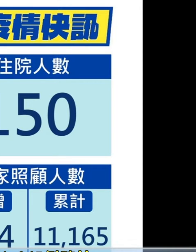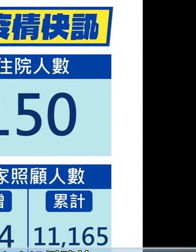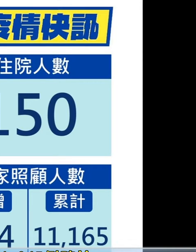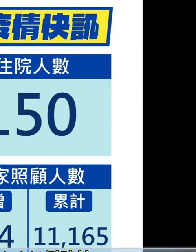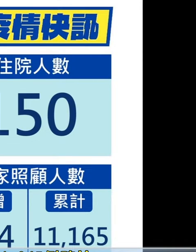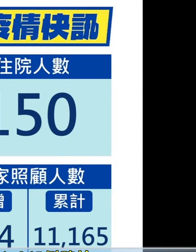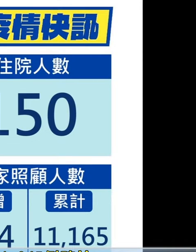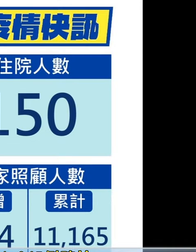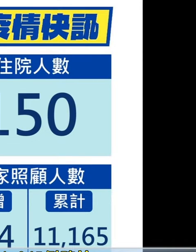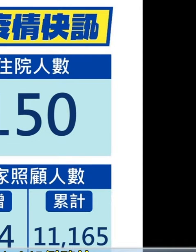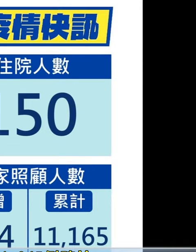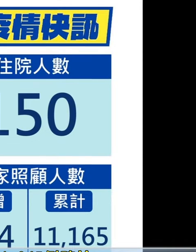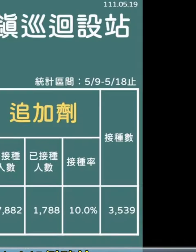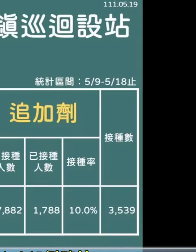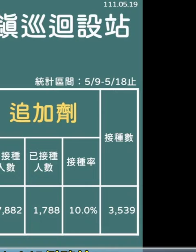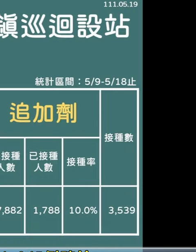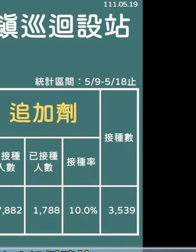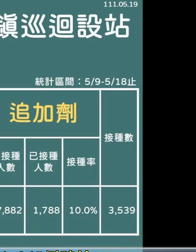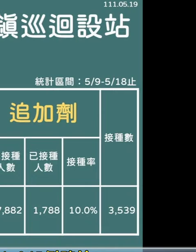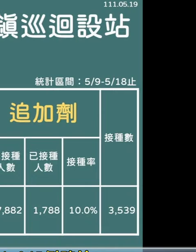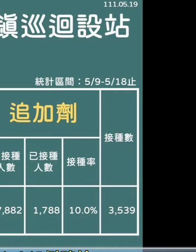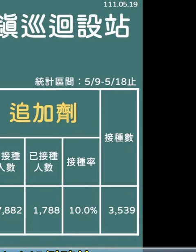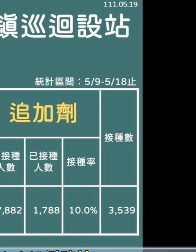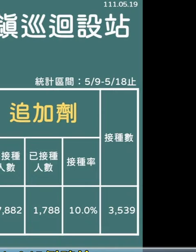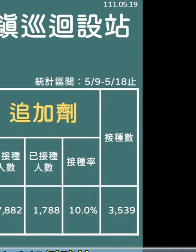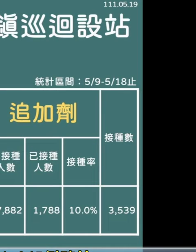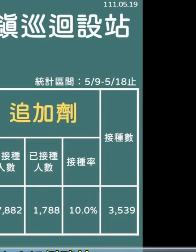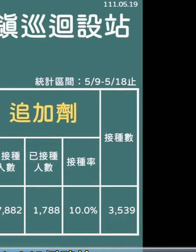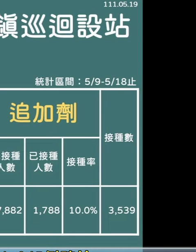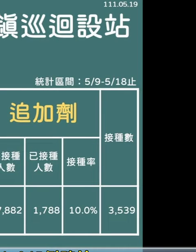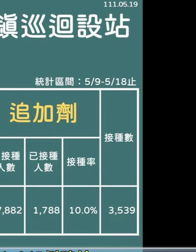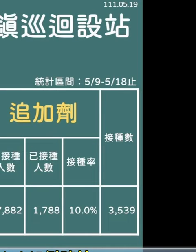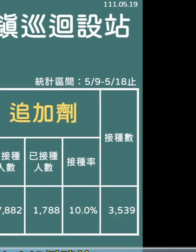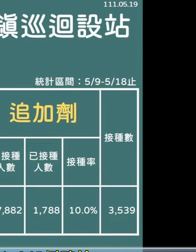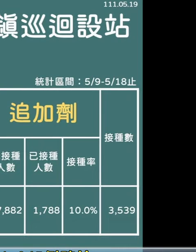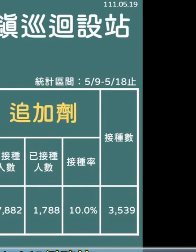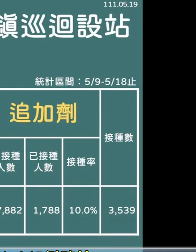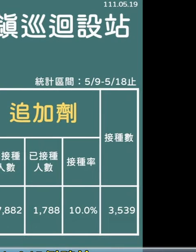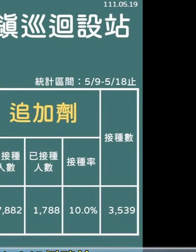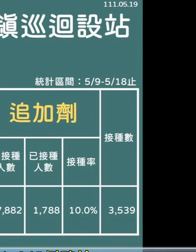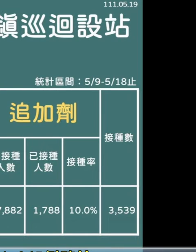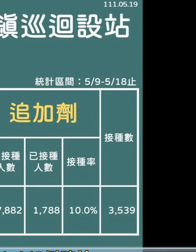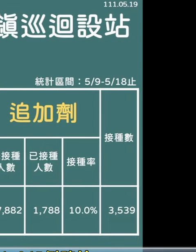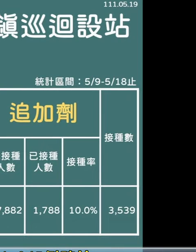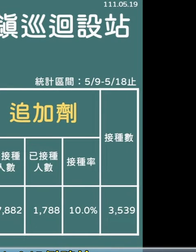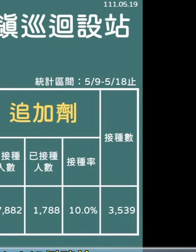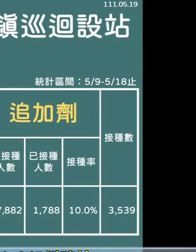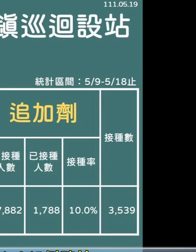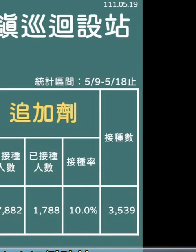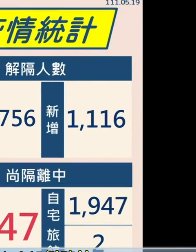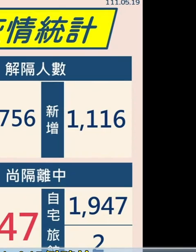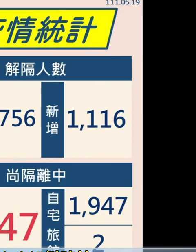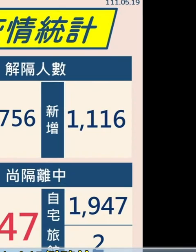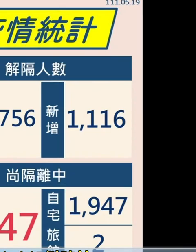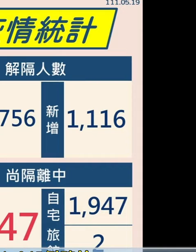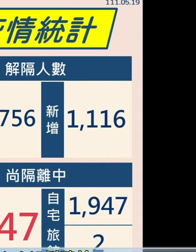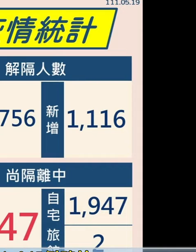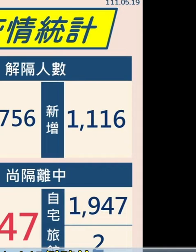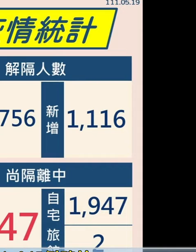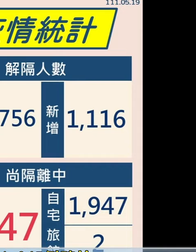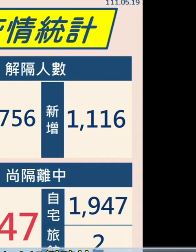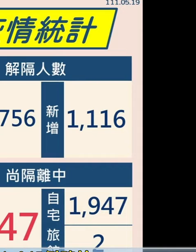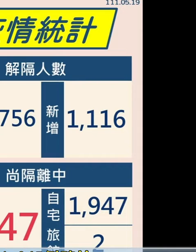18575人。县长许祯蔚表示，偏乡巡回医疗疫苗施打共3539剂，施打